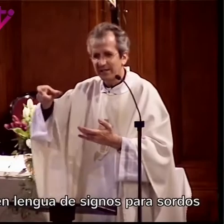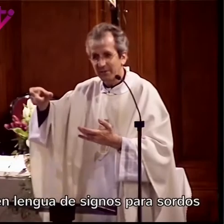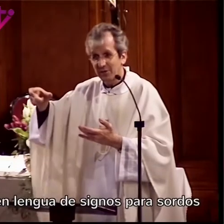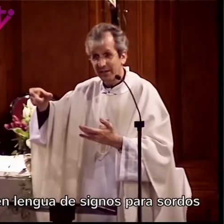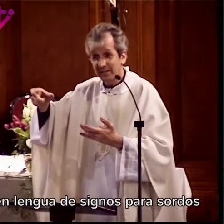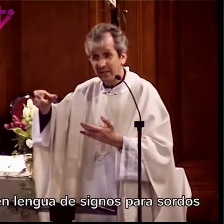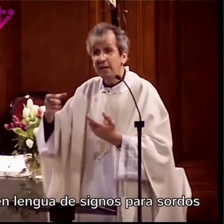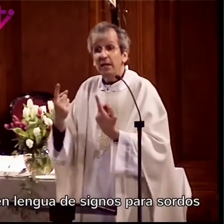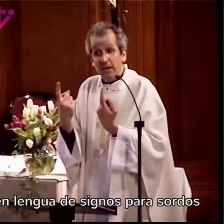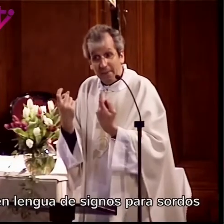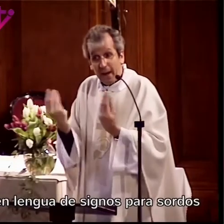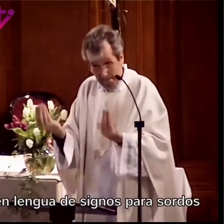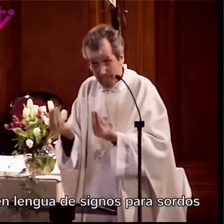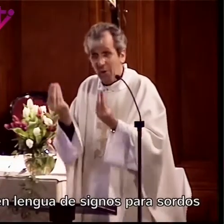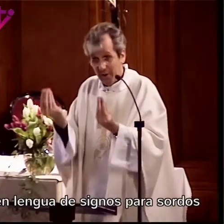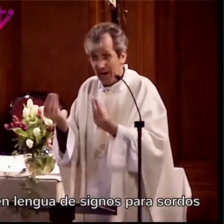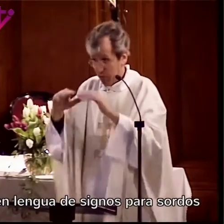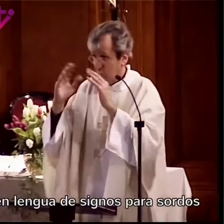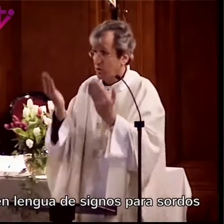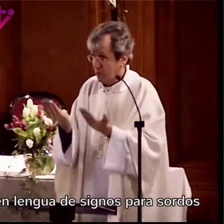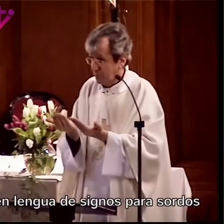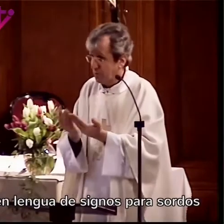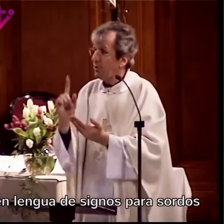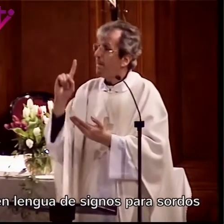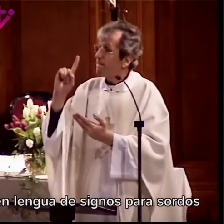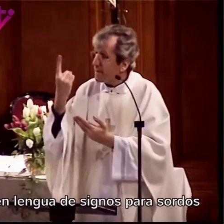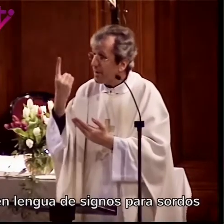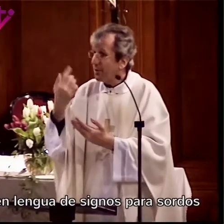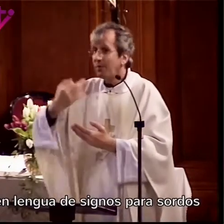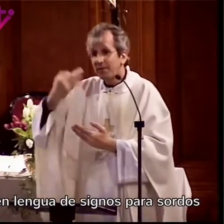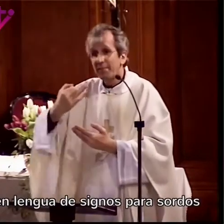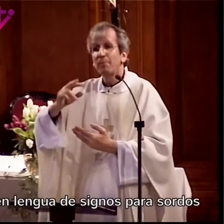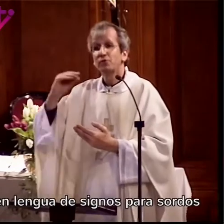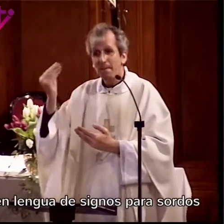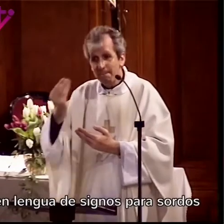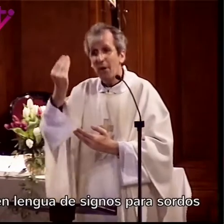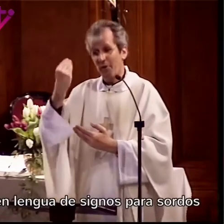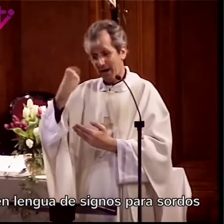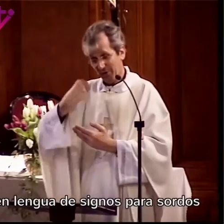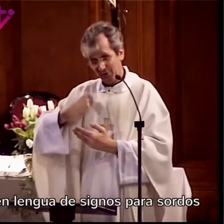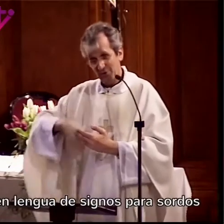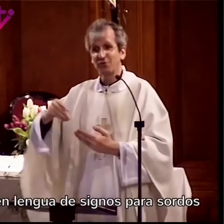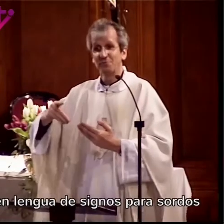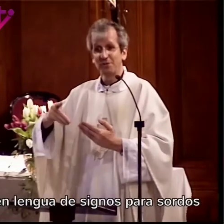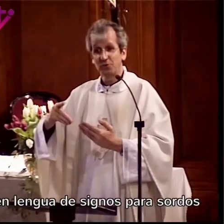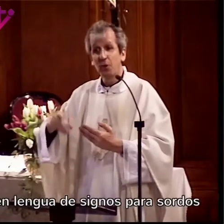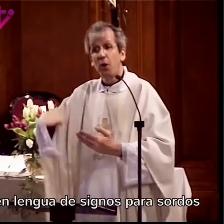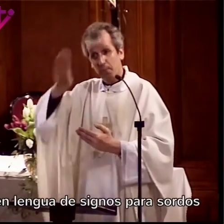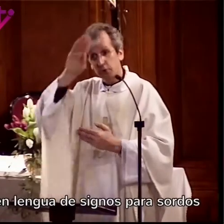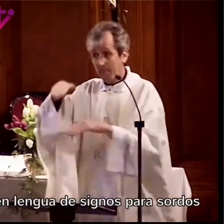personas y para mejorar nuestro mundo primero debemos mejorar nosotros mismos por eso el Papa